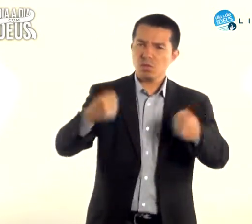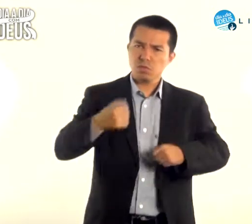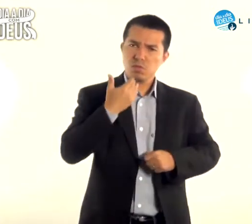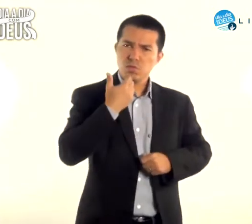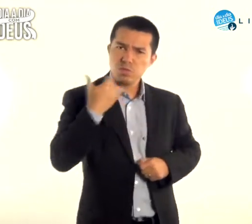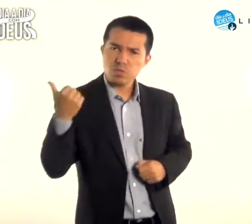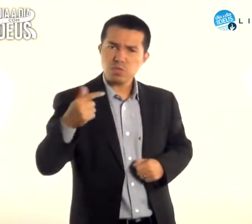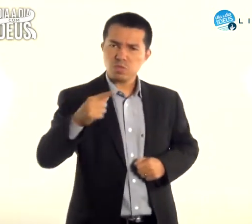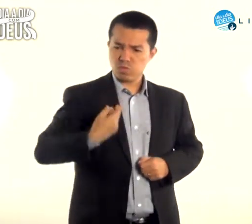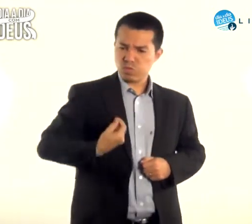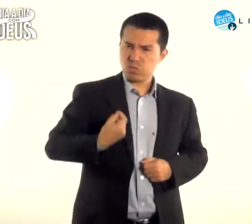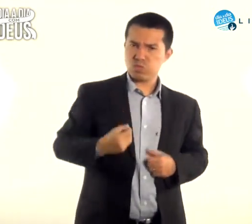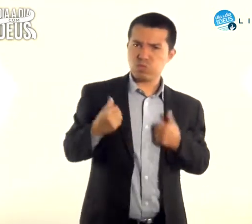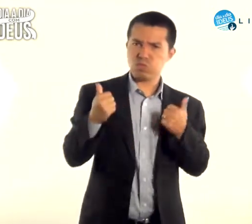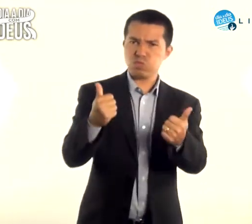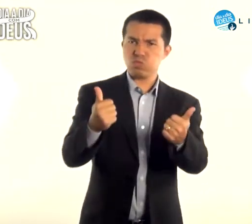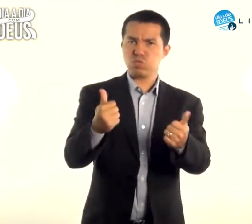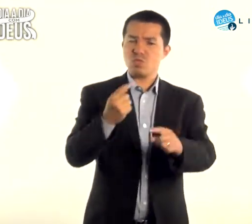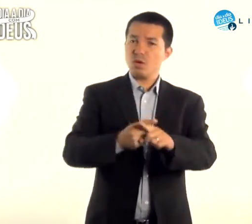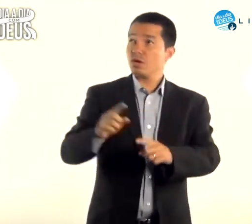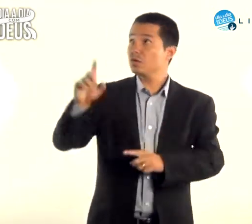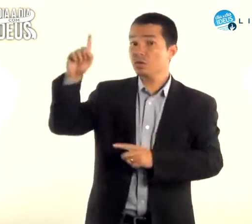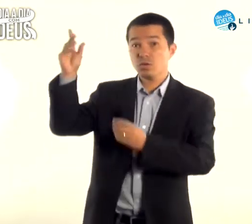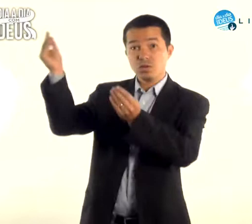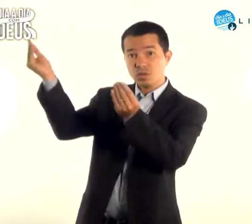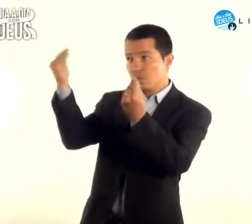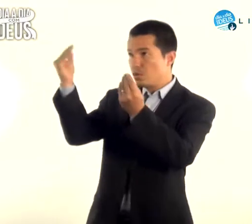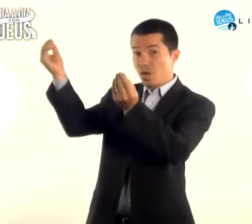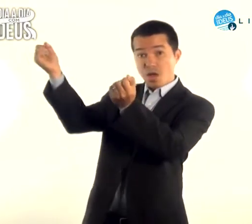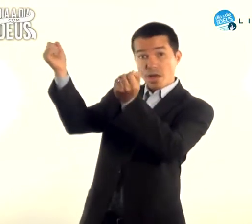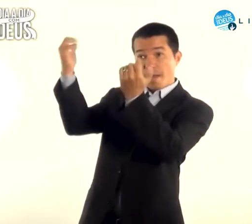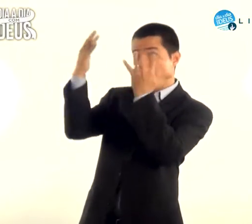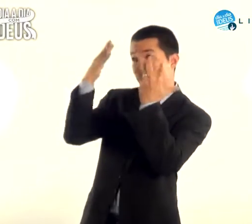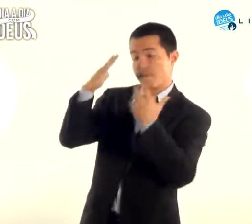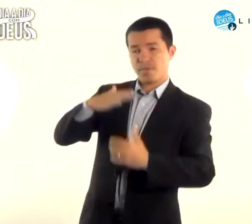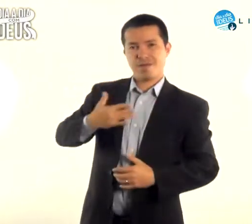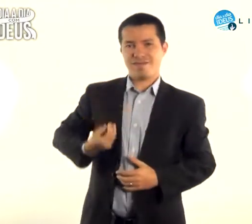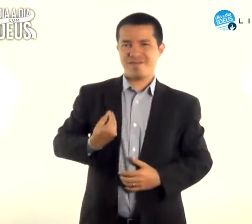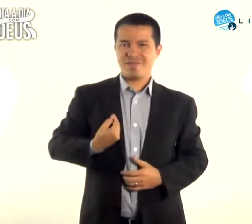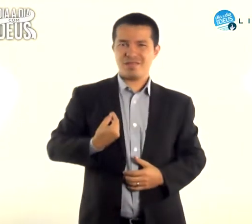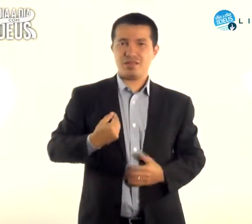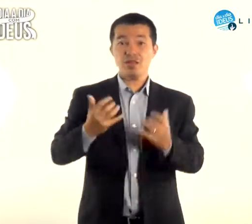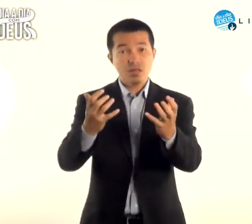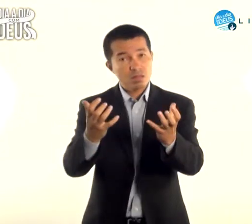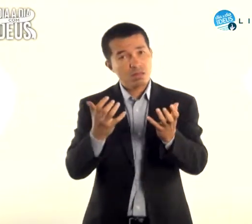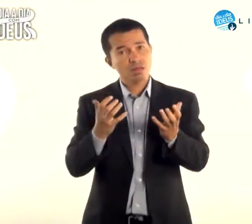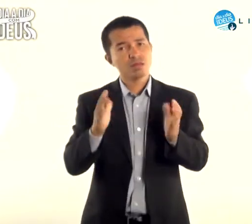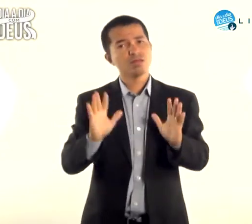viver mais, viver tudo aquilo que Deus tem para mim e para você, viver intensamente os nossos dias aqui na terra.